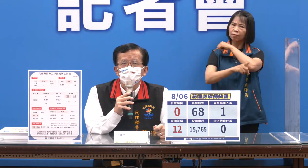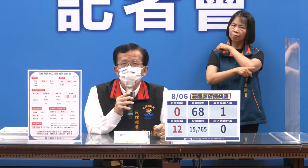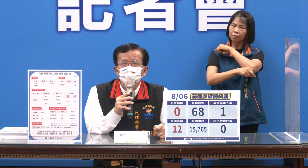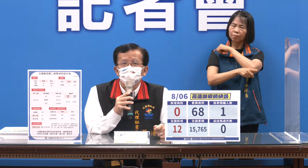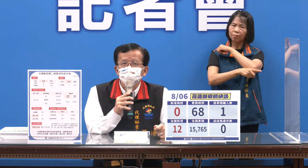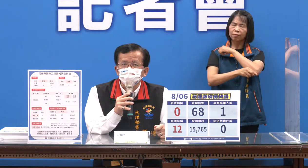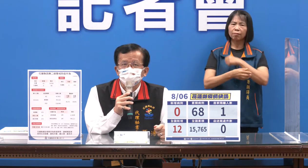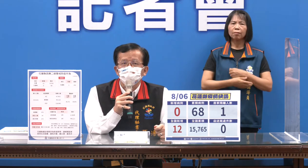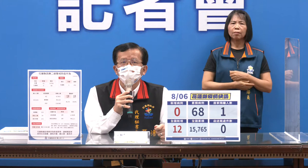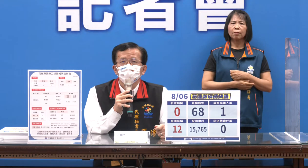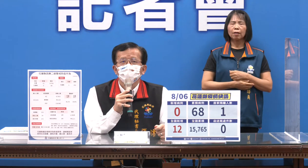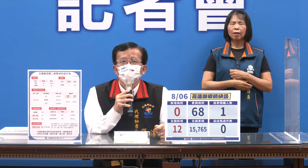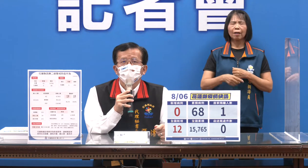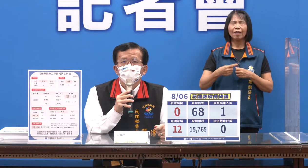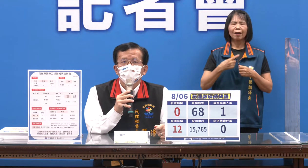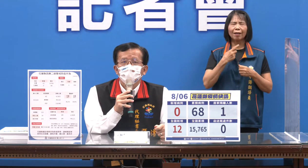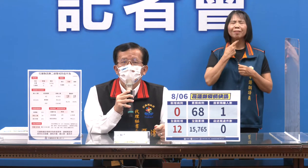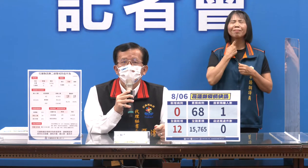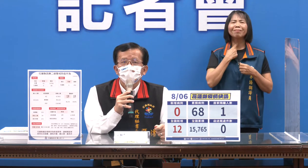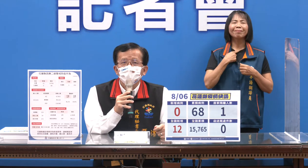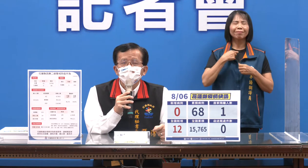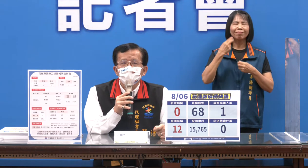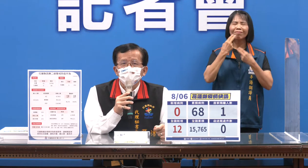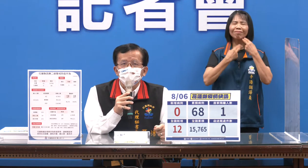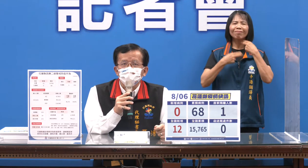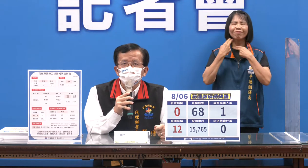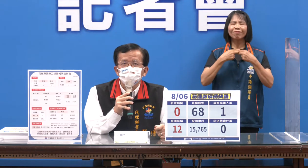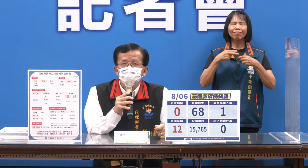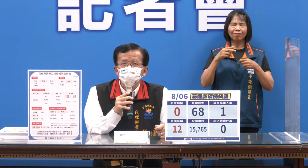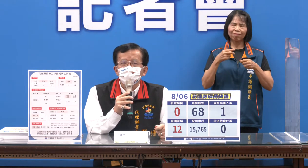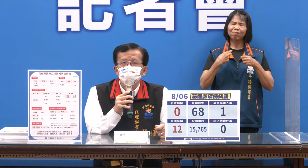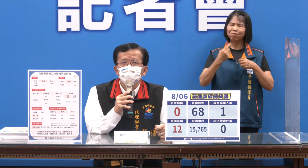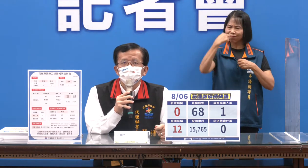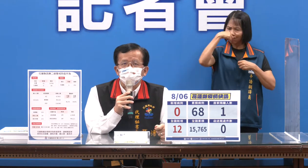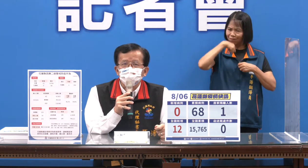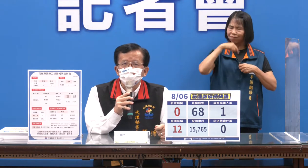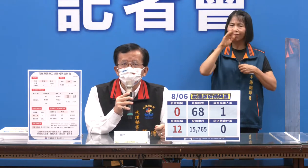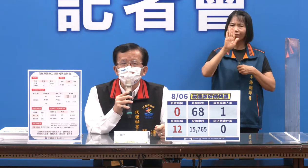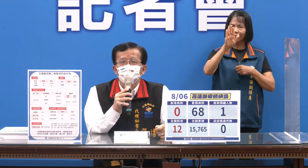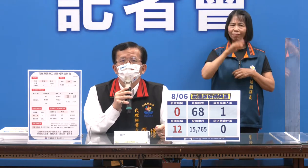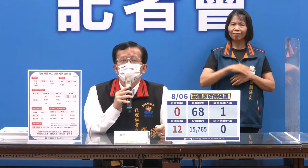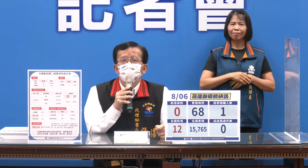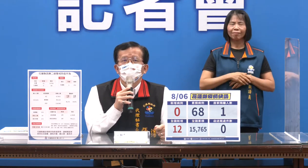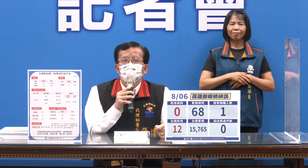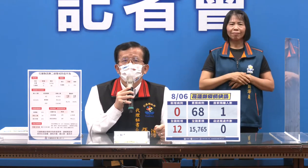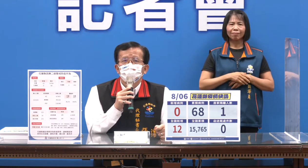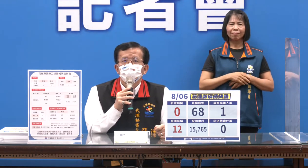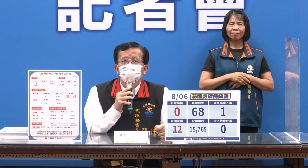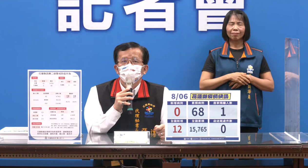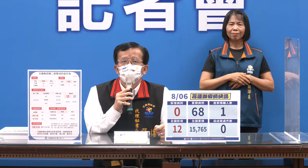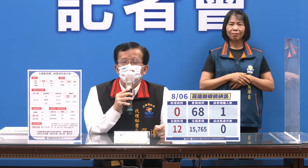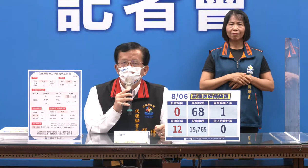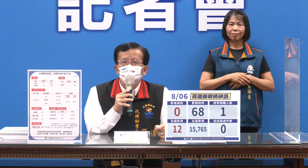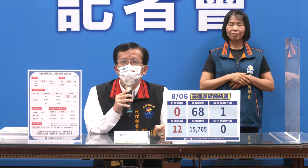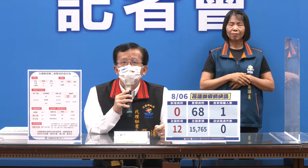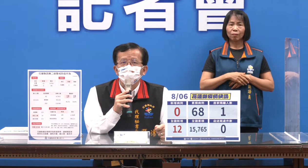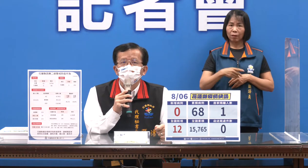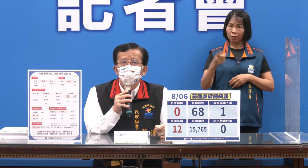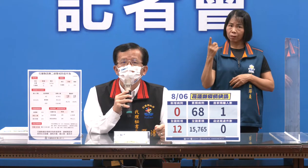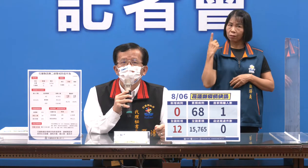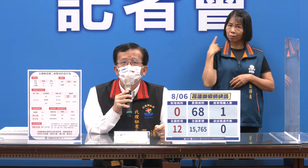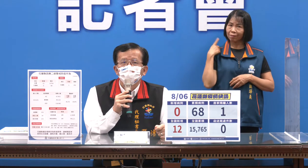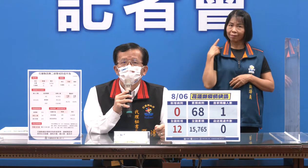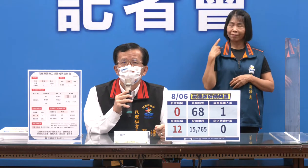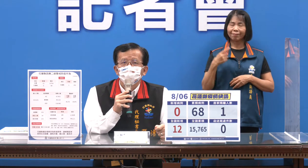不得不弃切。在这样一个严重弃切的情形之下，昨天能